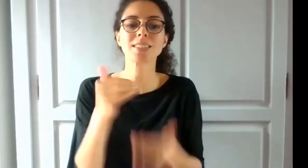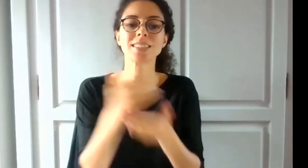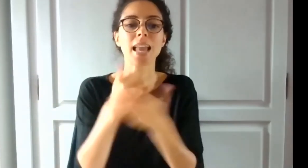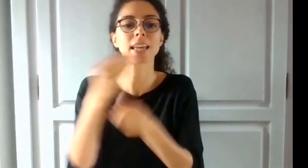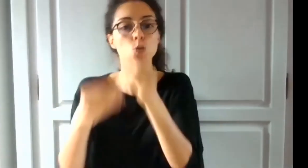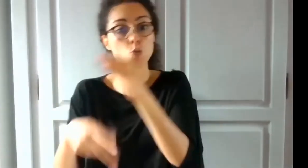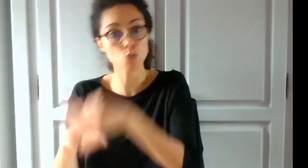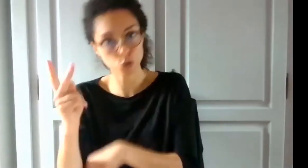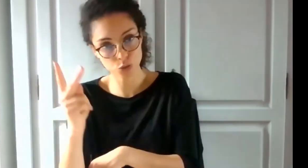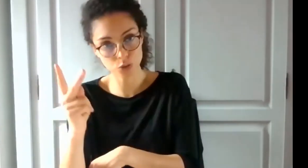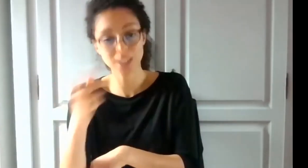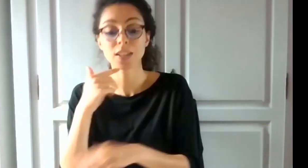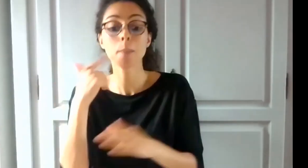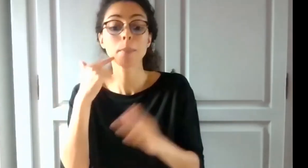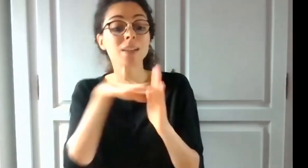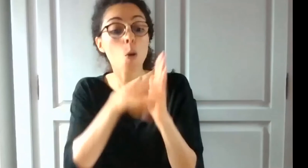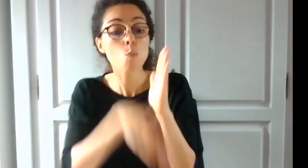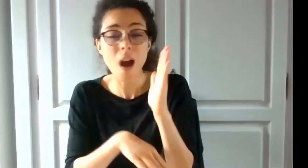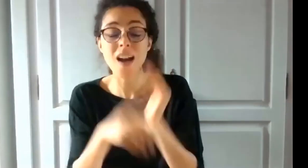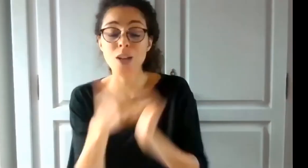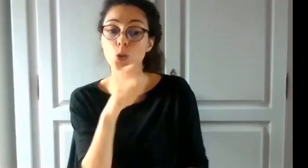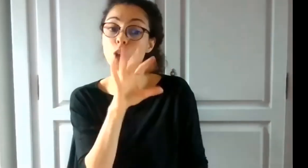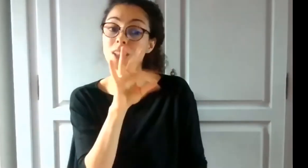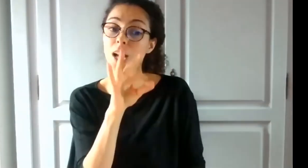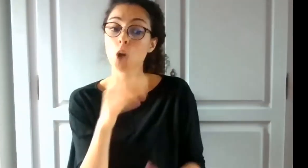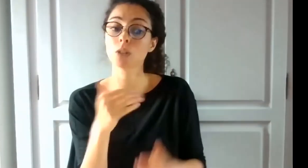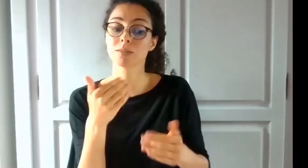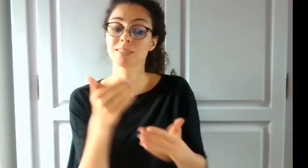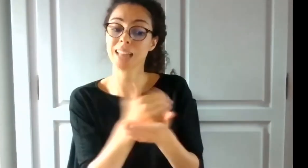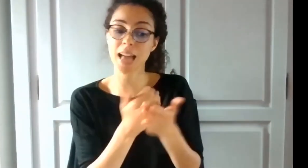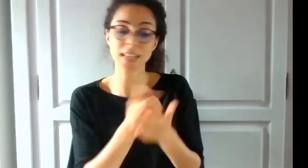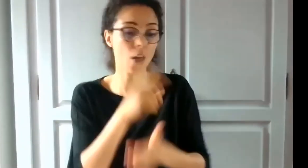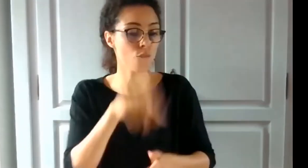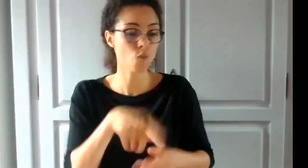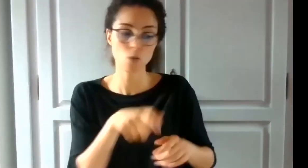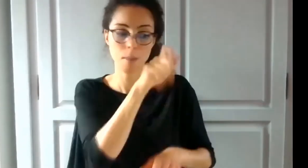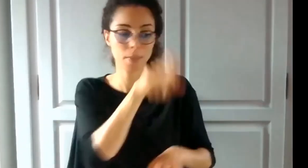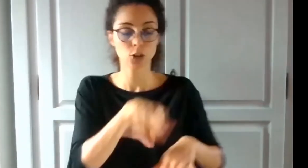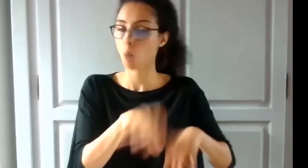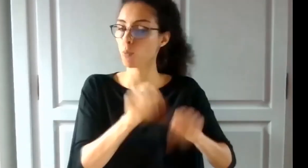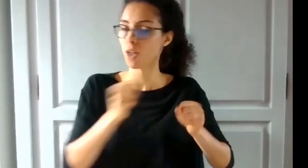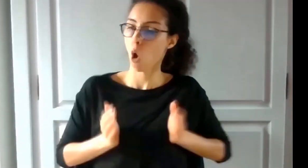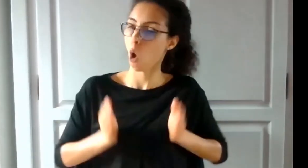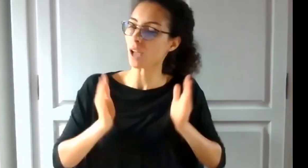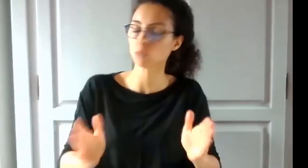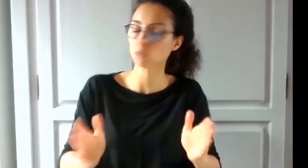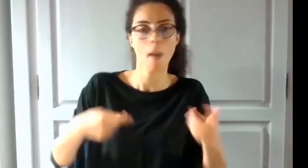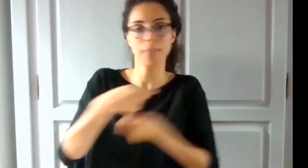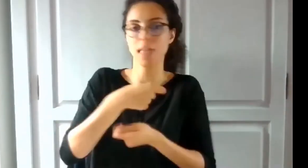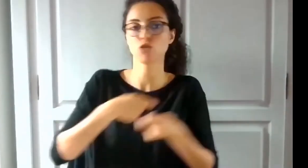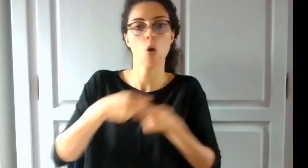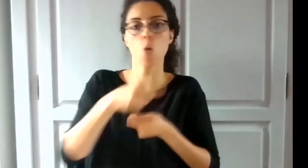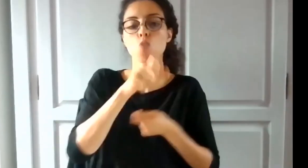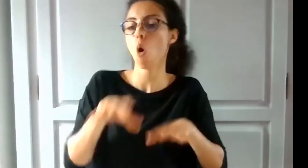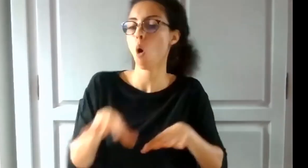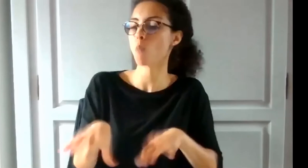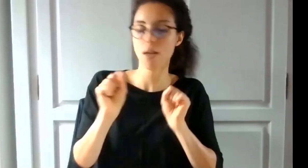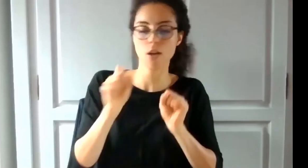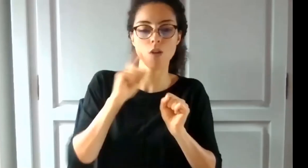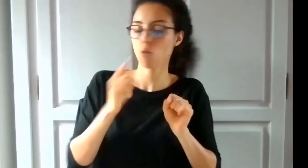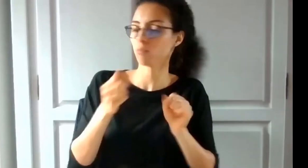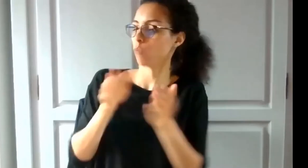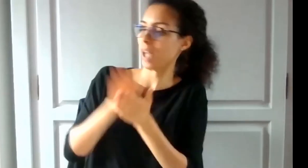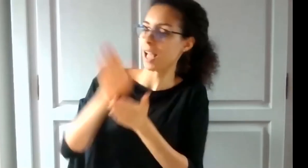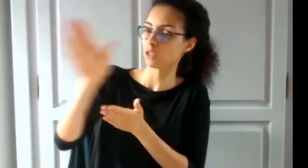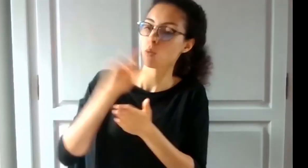effectivement, en dessous de 250, il faut effectivement qu'il y ait un engagement de l'employeur, du manager, pour assurer donc le maintien ou